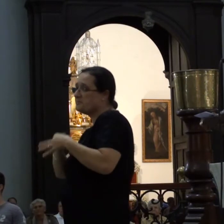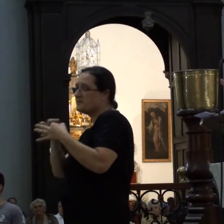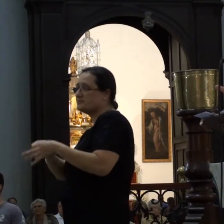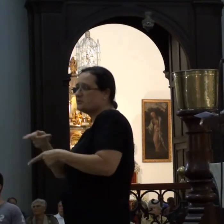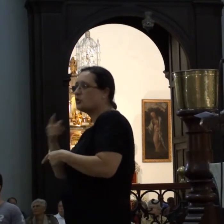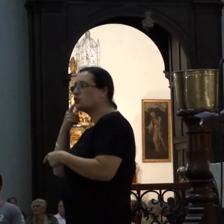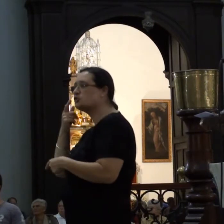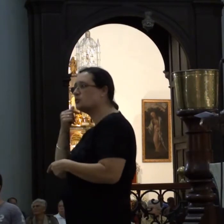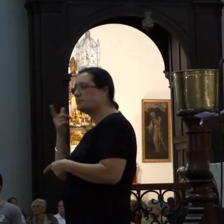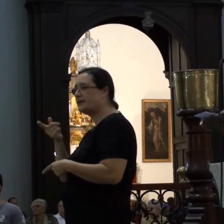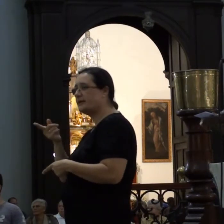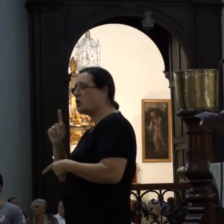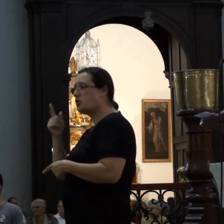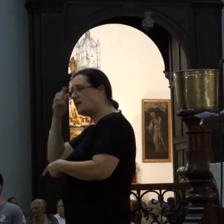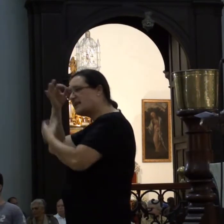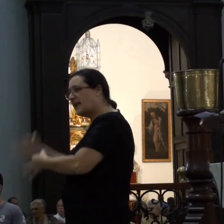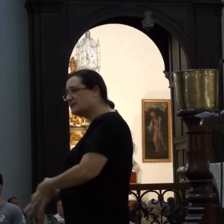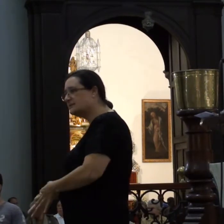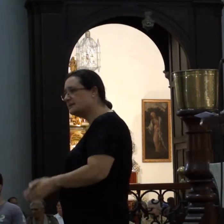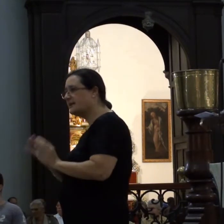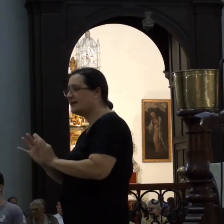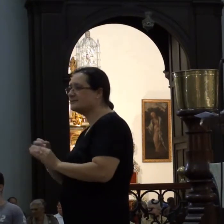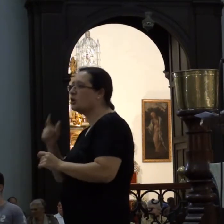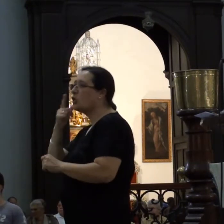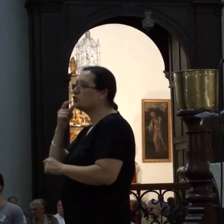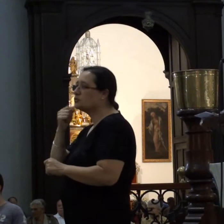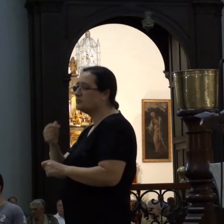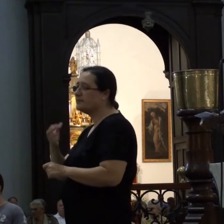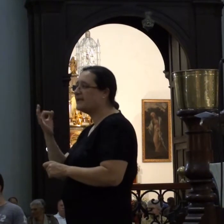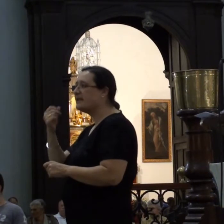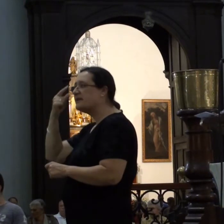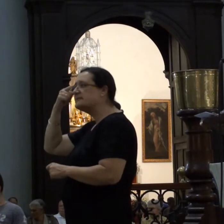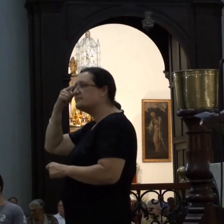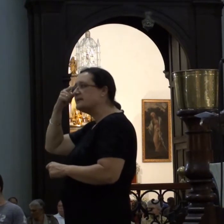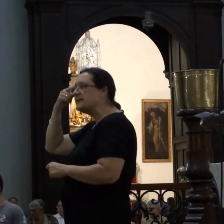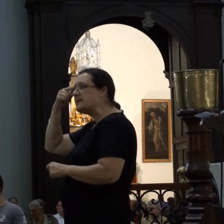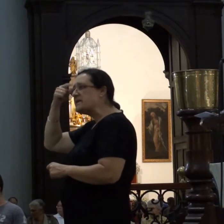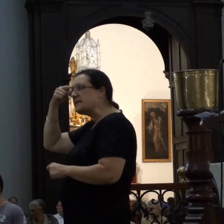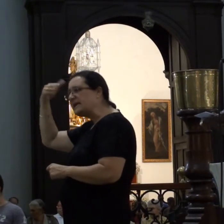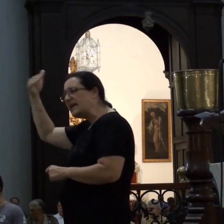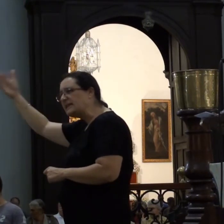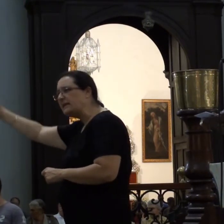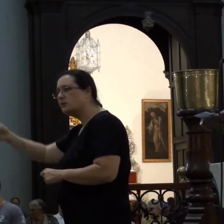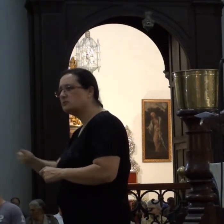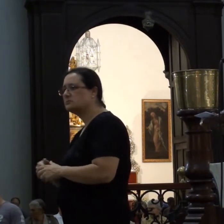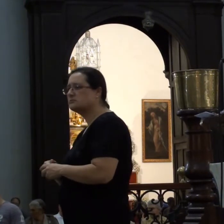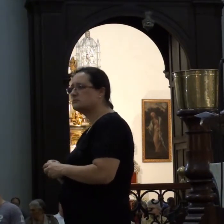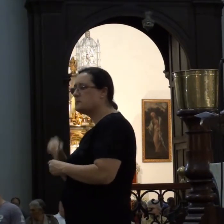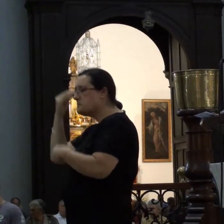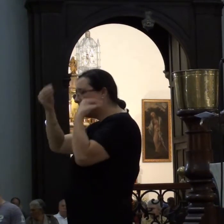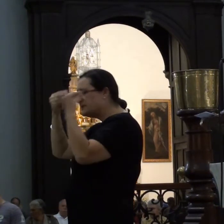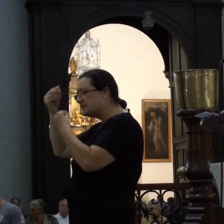todos invito a todos a ser Audaces creativos en esta tarea de repensar